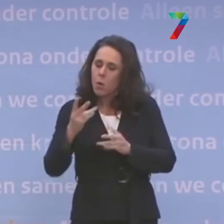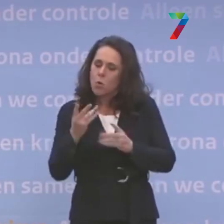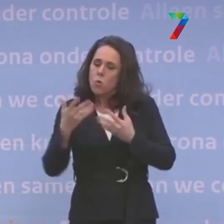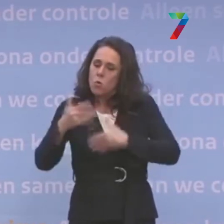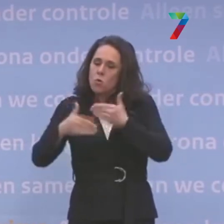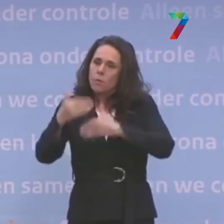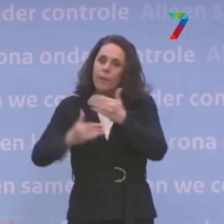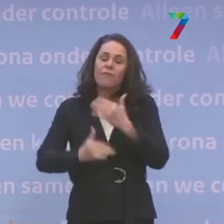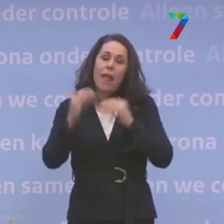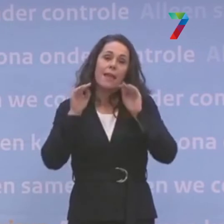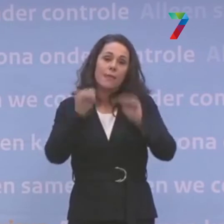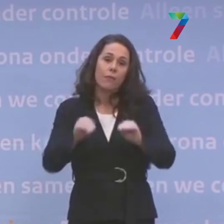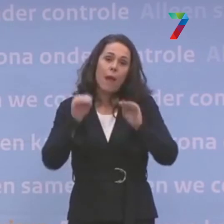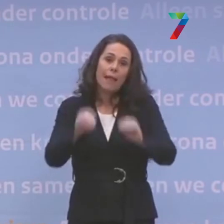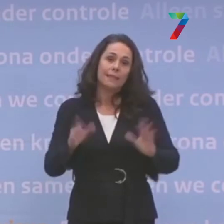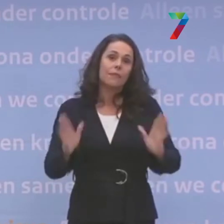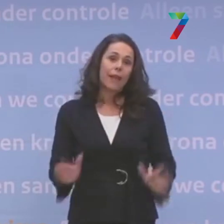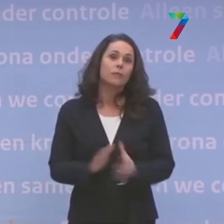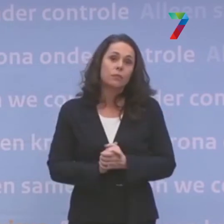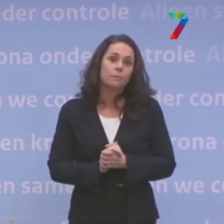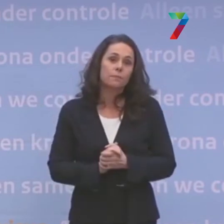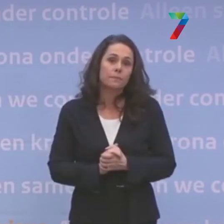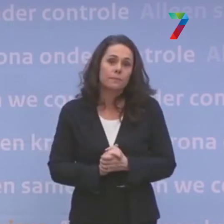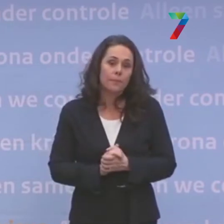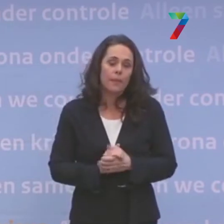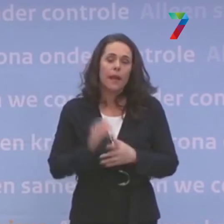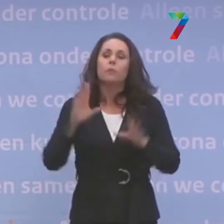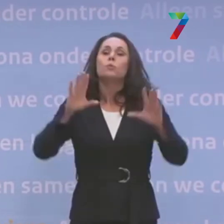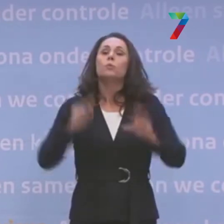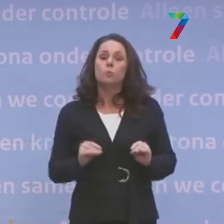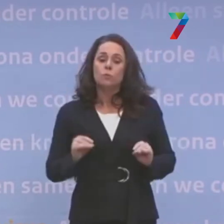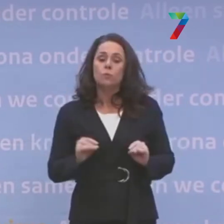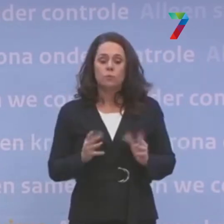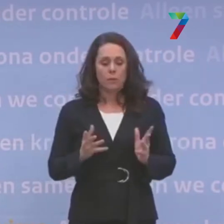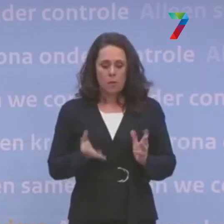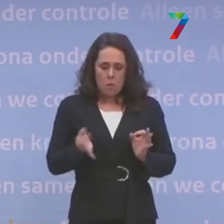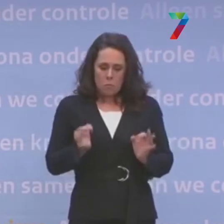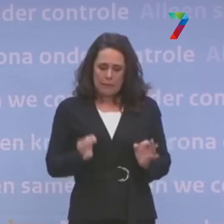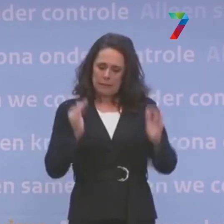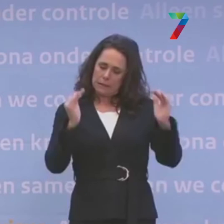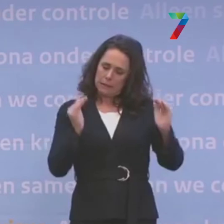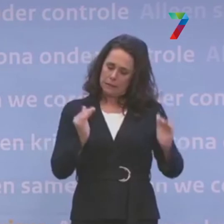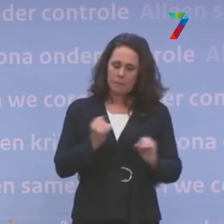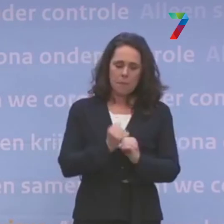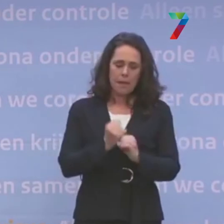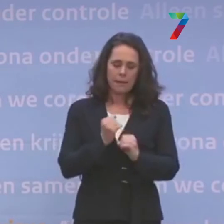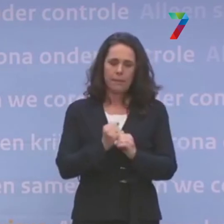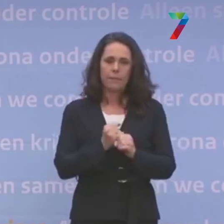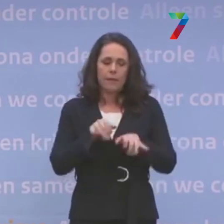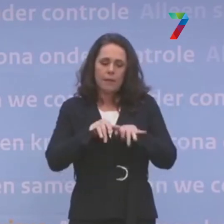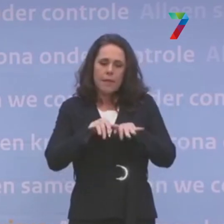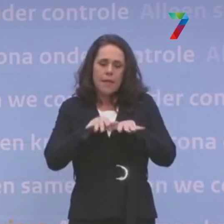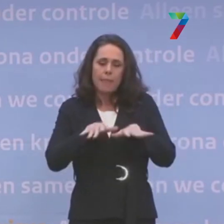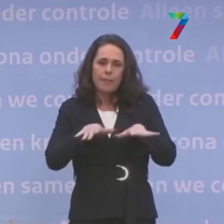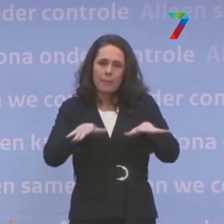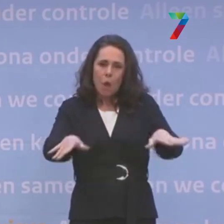informatie uitgekomen. En wat we nu gaan doen is ervoor zorgen dat we precies preciseren wat de epidemiologische eisen